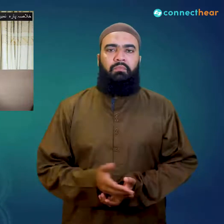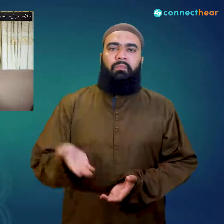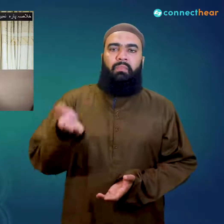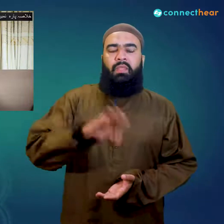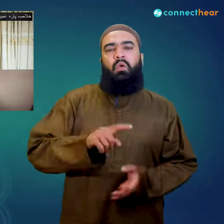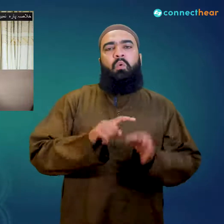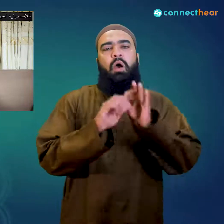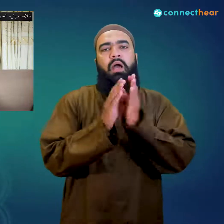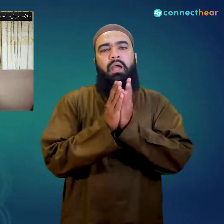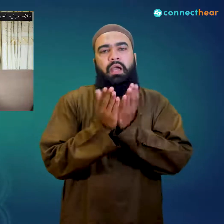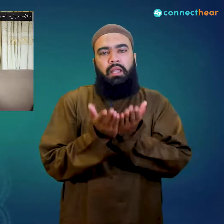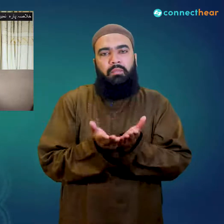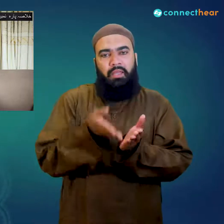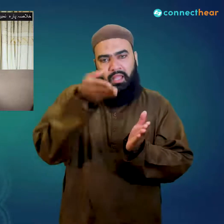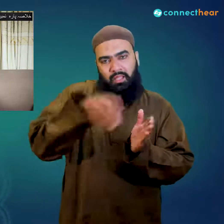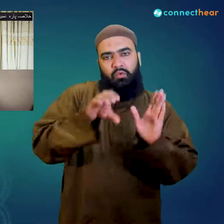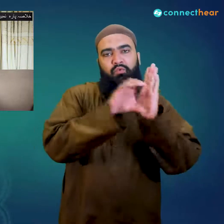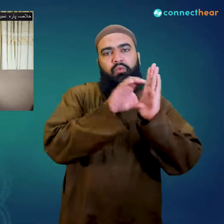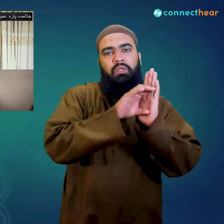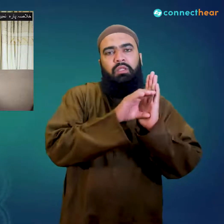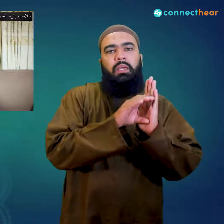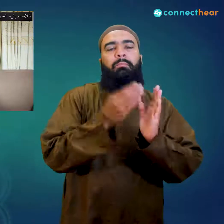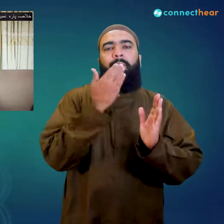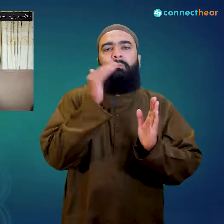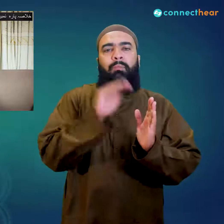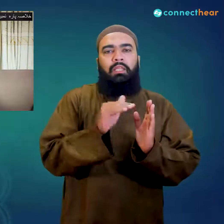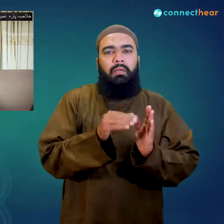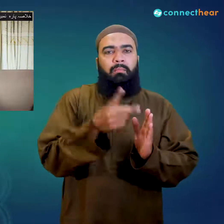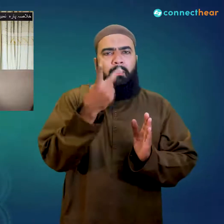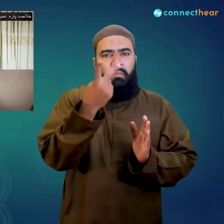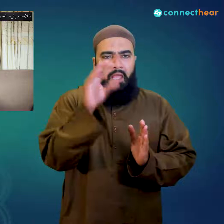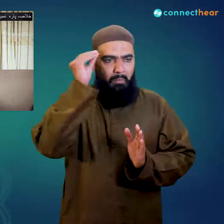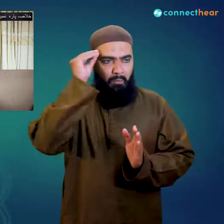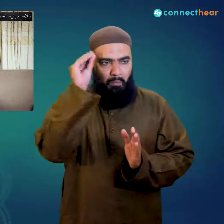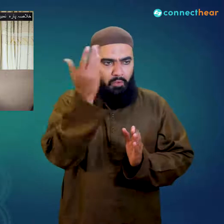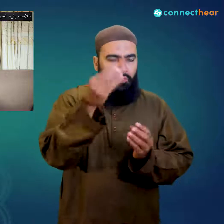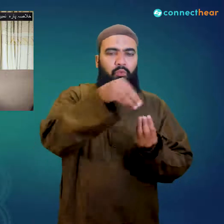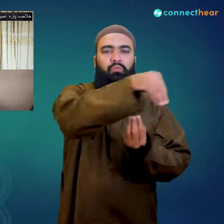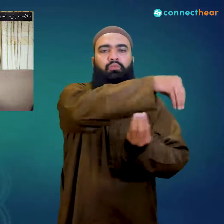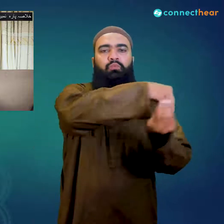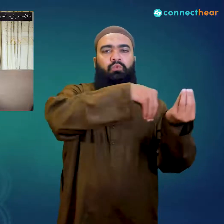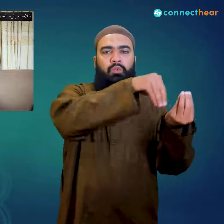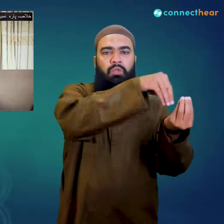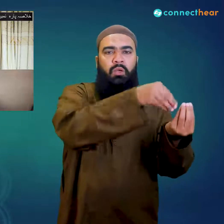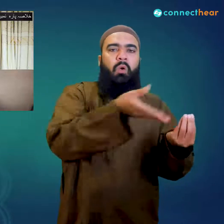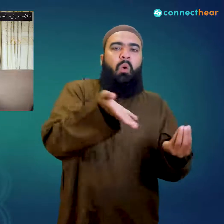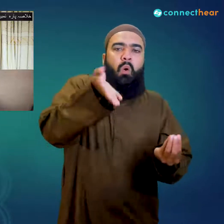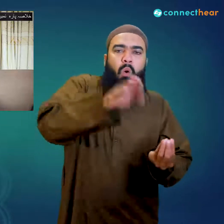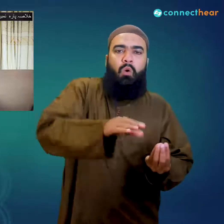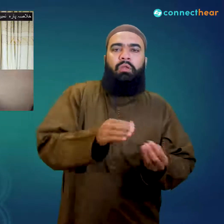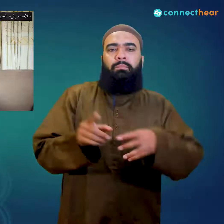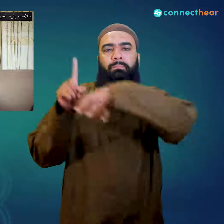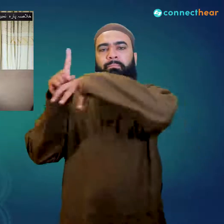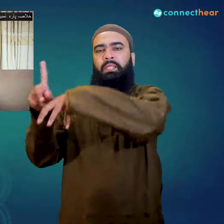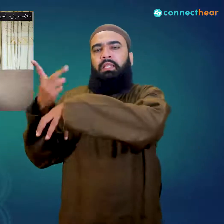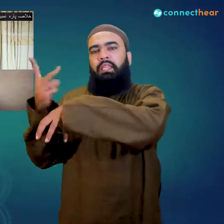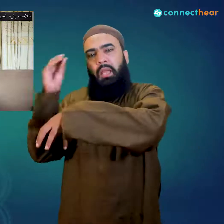پھر قرآن مجید کی صورتوں کی جو ترتیب ہے وہ کچھ مکی صورتیں ہیں، کچھ مدنی صورتیں ہیں۔ تو فرمایا